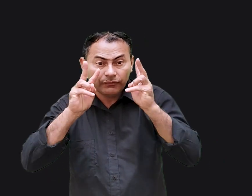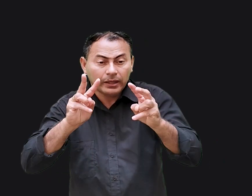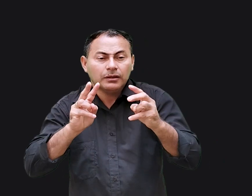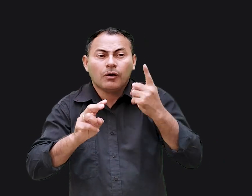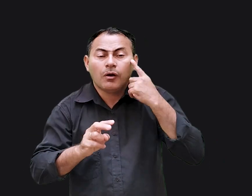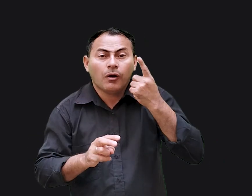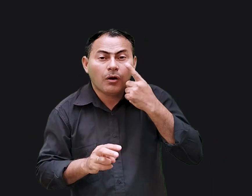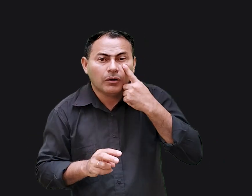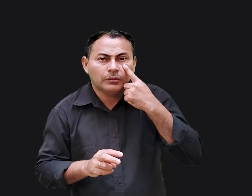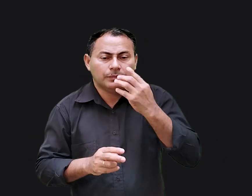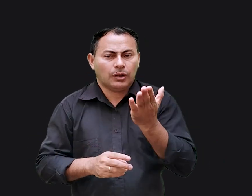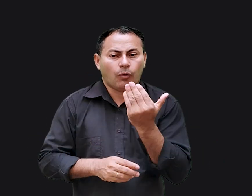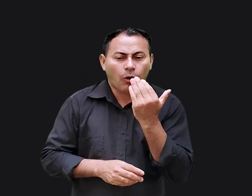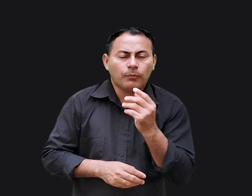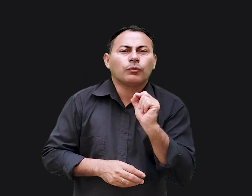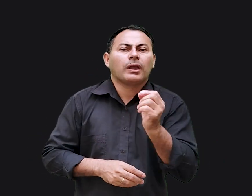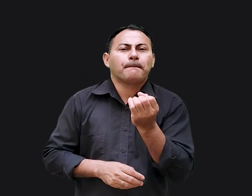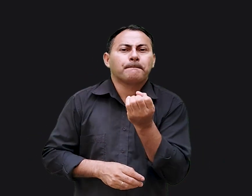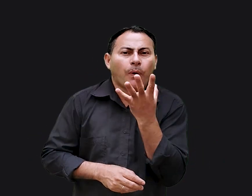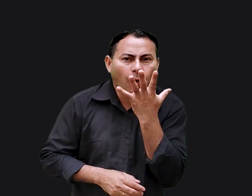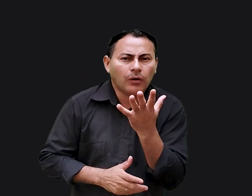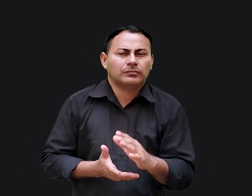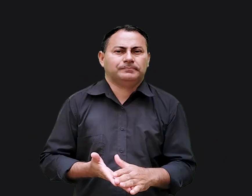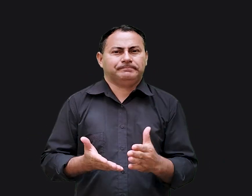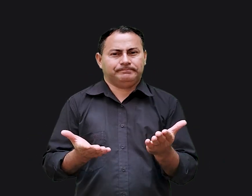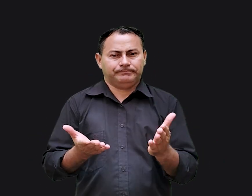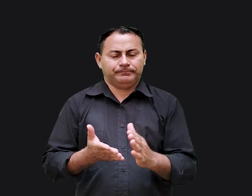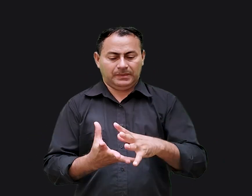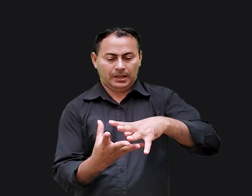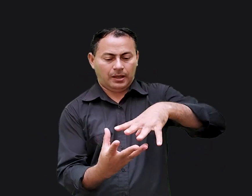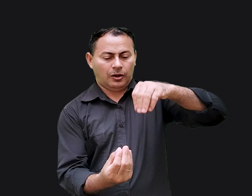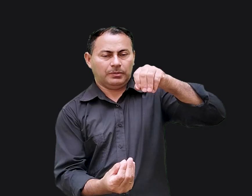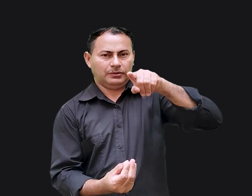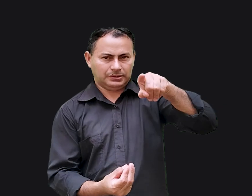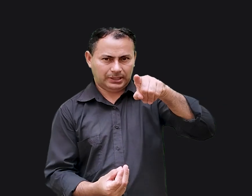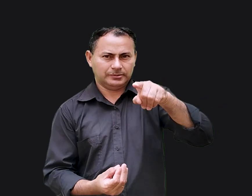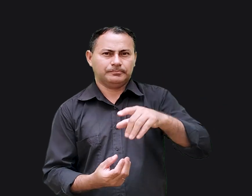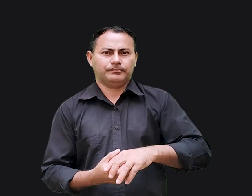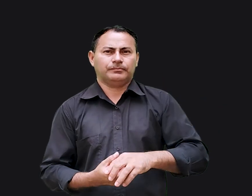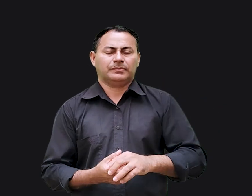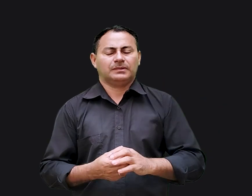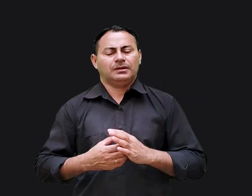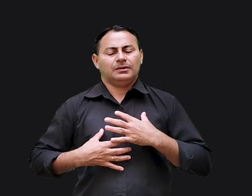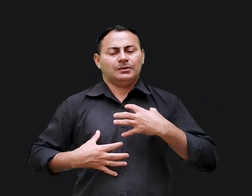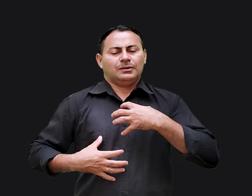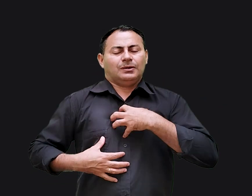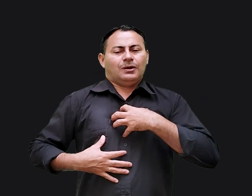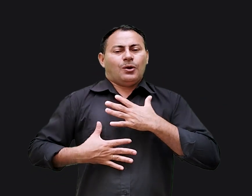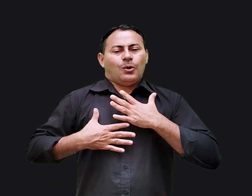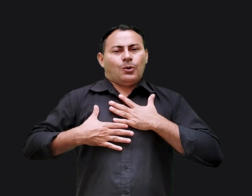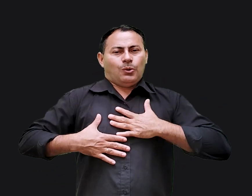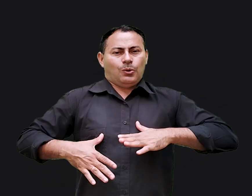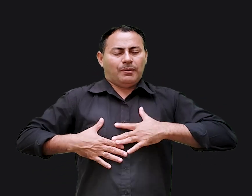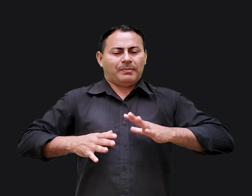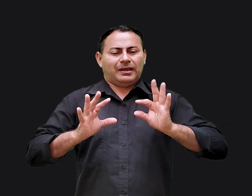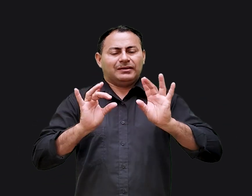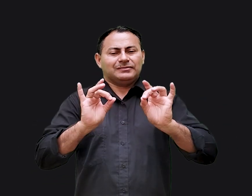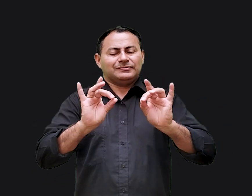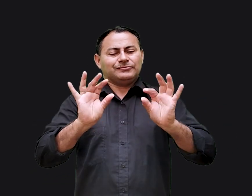Escutem-me. E comam o que é bom, e a alma de vocês se deliciará com a mais fina